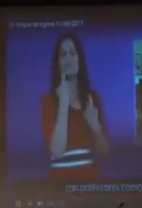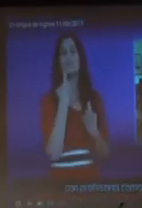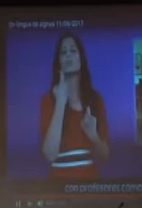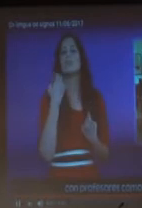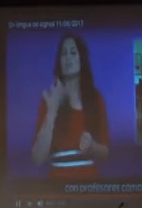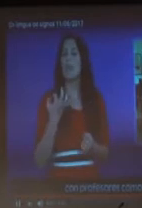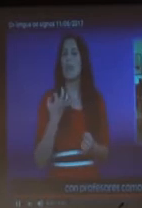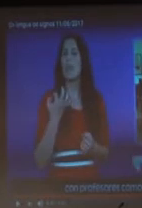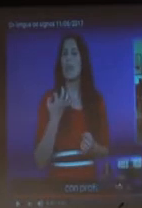enseñado, la